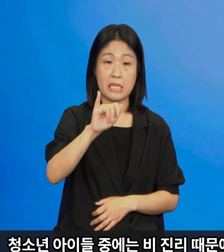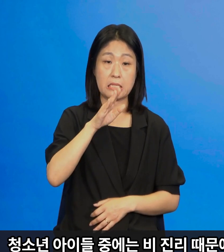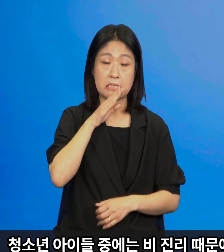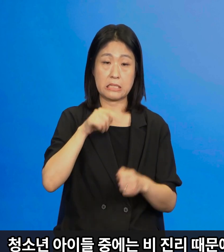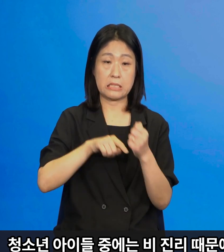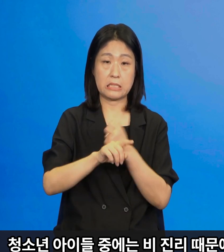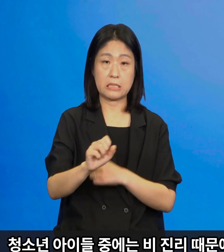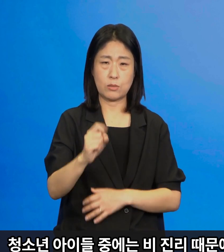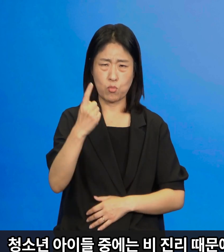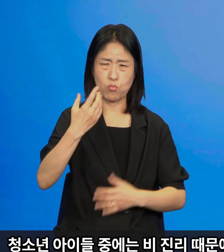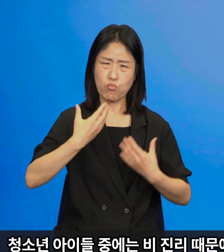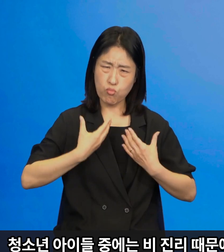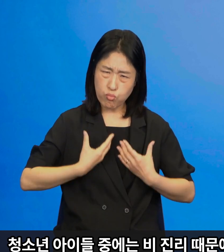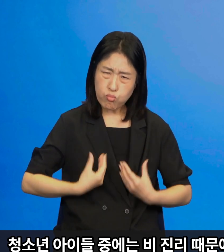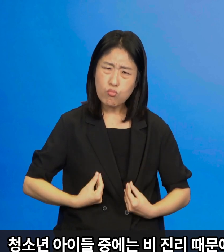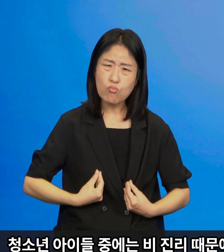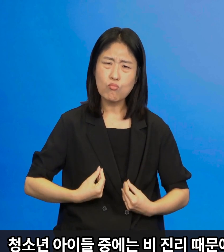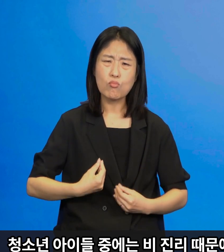많아요.